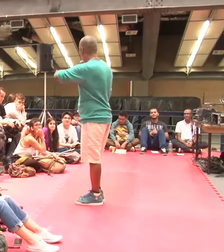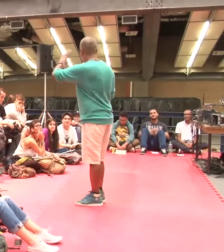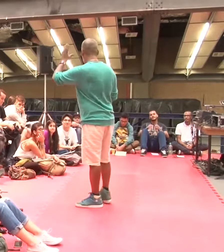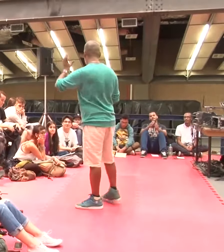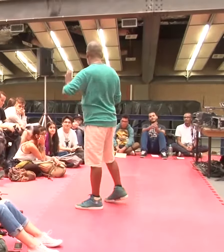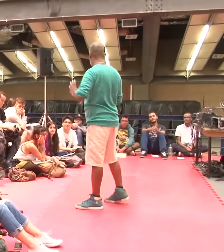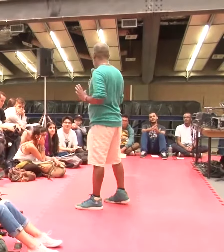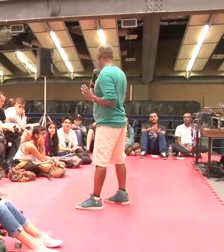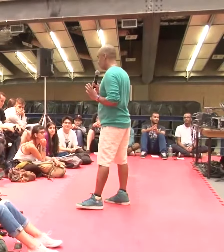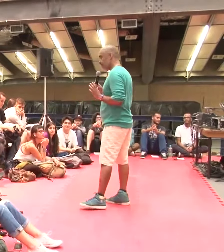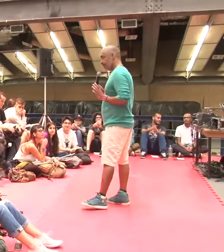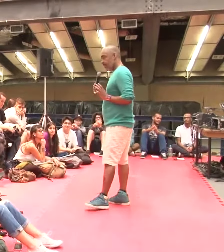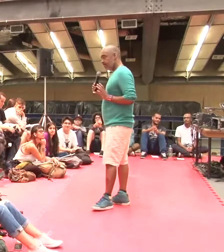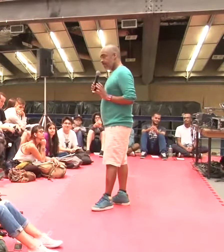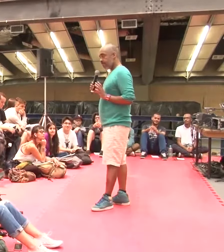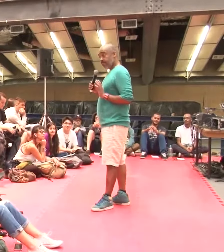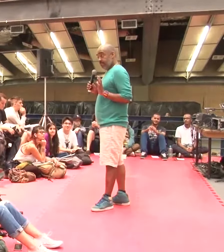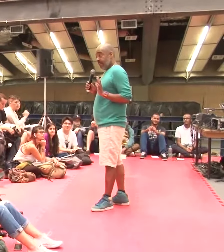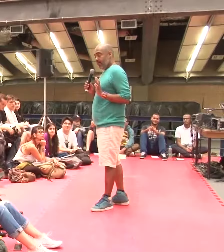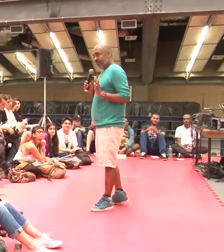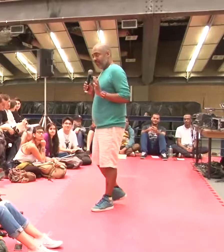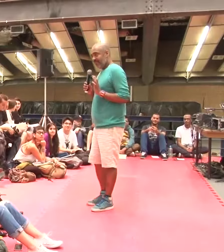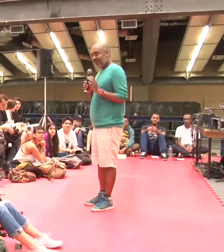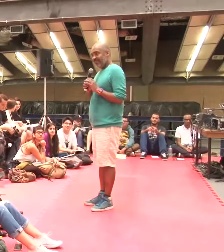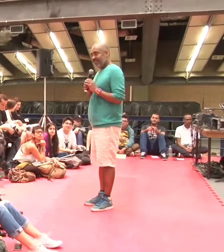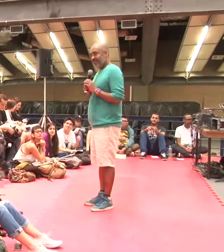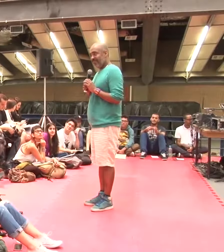uma baita de uma desgraça. Não.